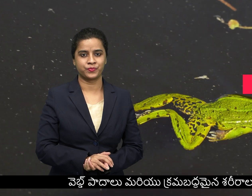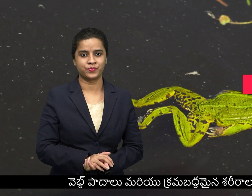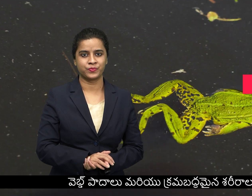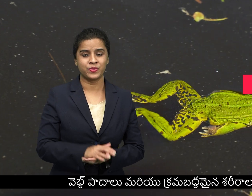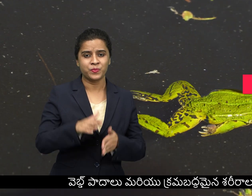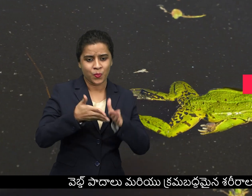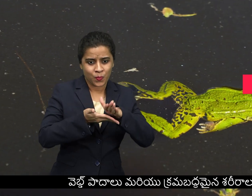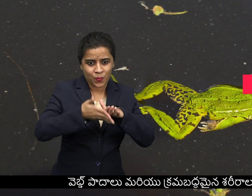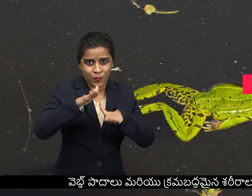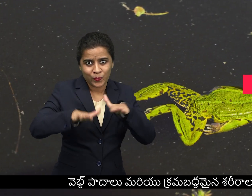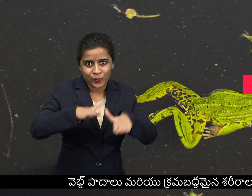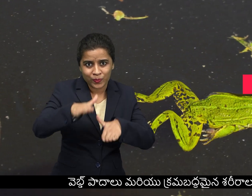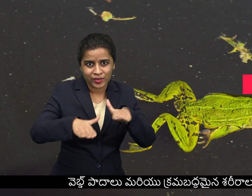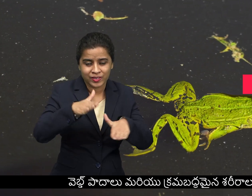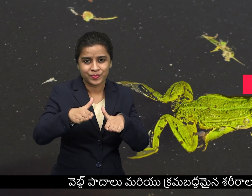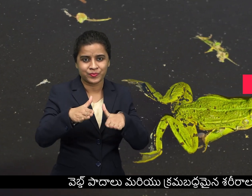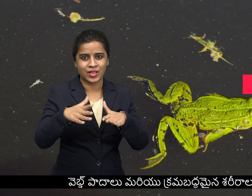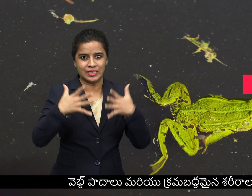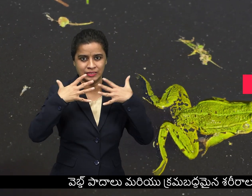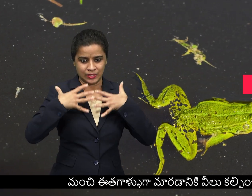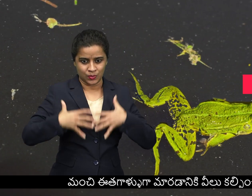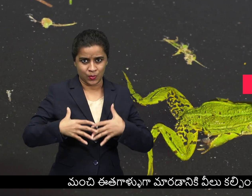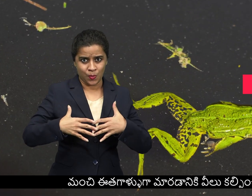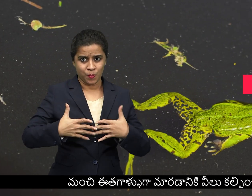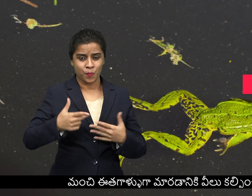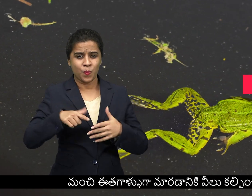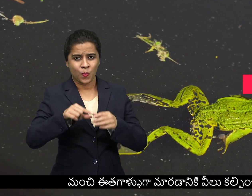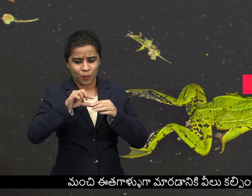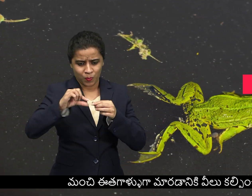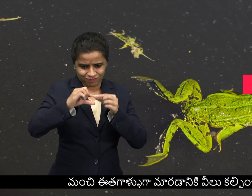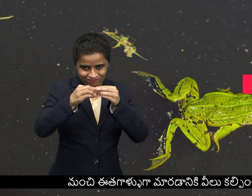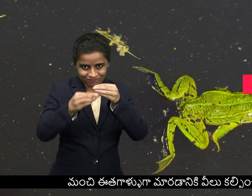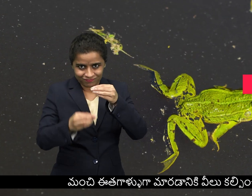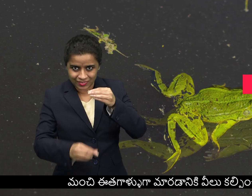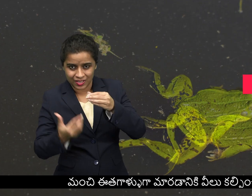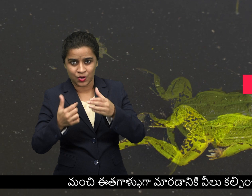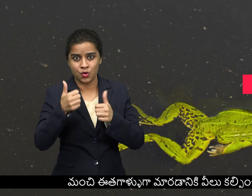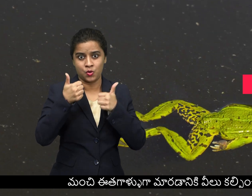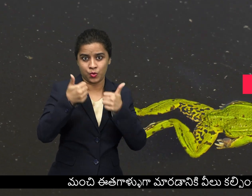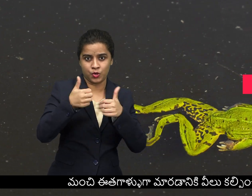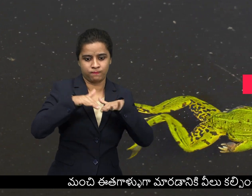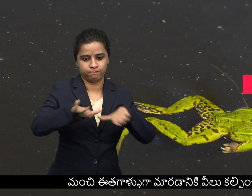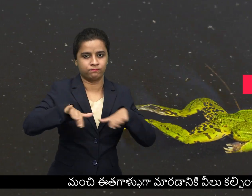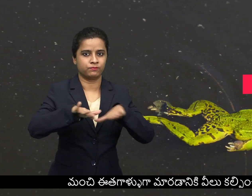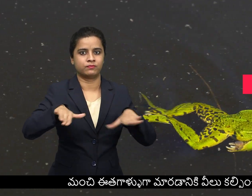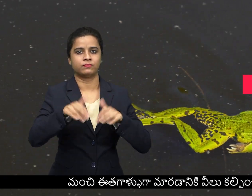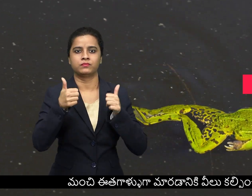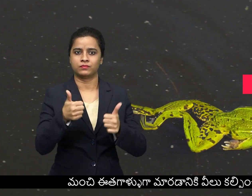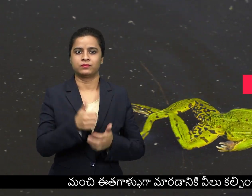వెబ్డ్ పాదాలు మరియు క్రమబద్ధమైన శరీరాలు అవి మంచి ఈతగాళ్లుగా మారడానికి వీలు కల్పించాయి.